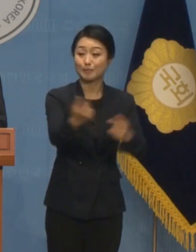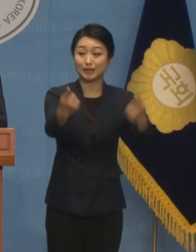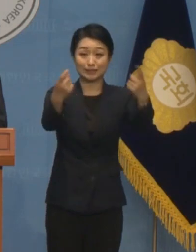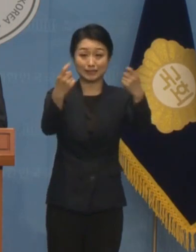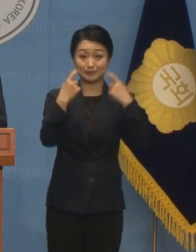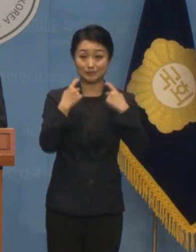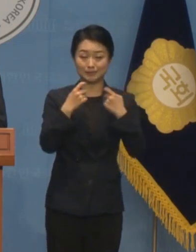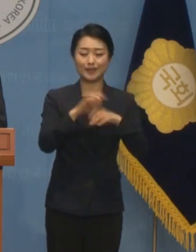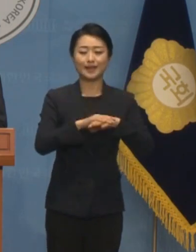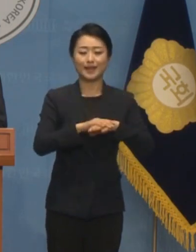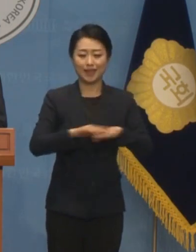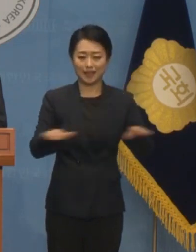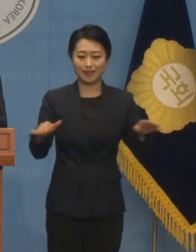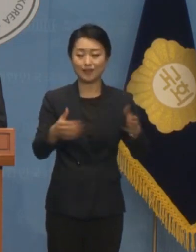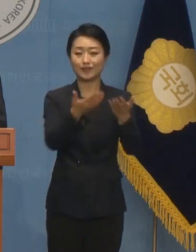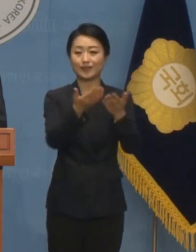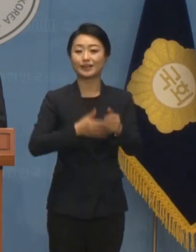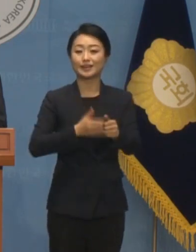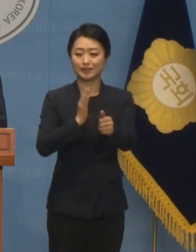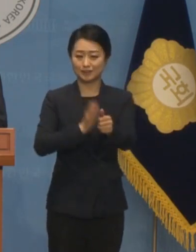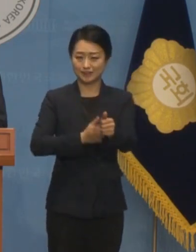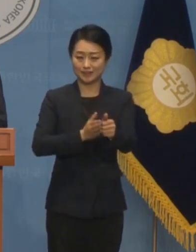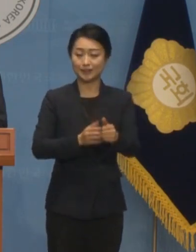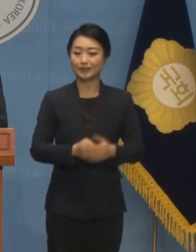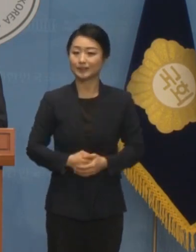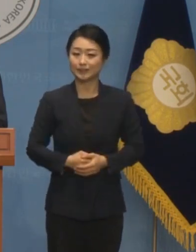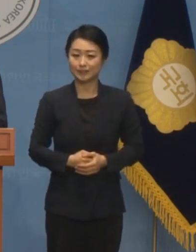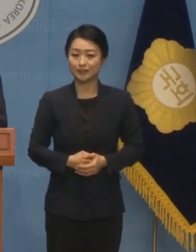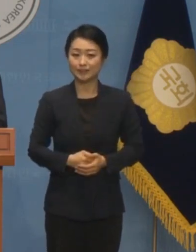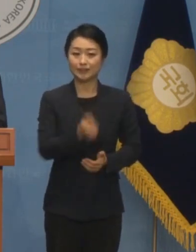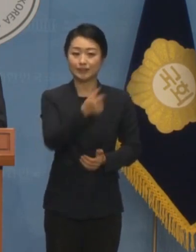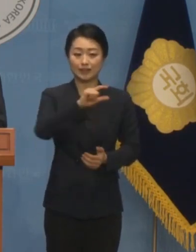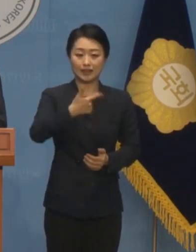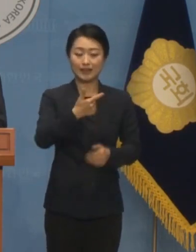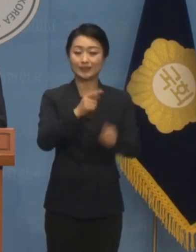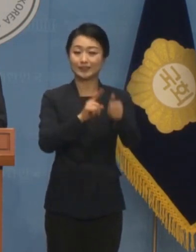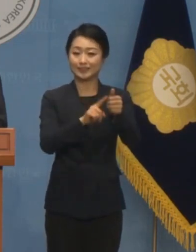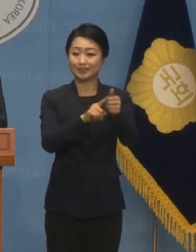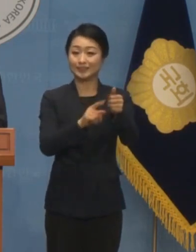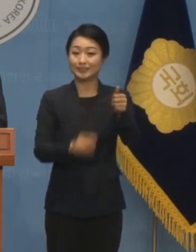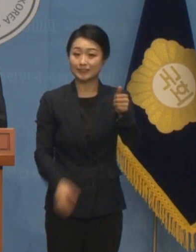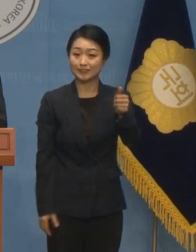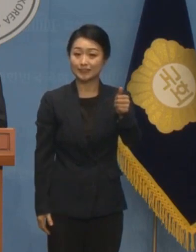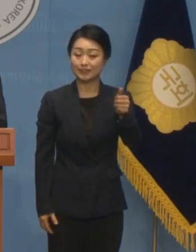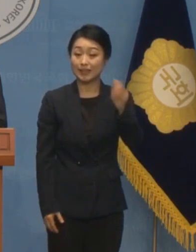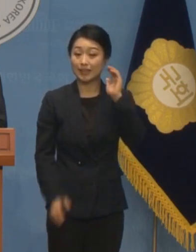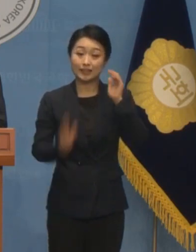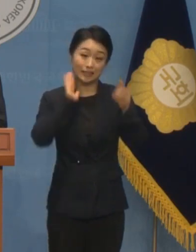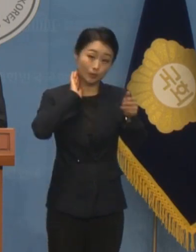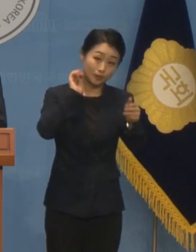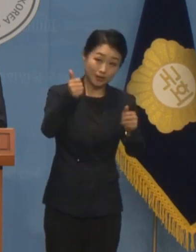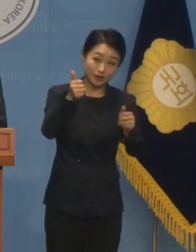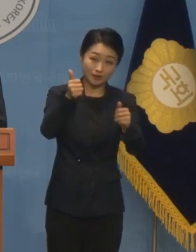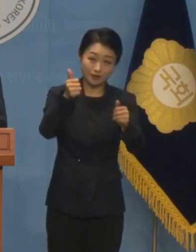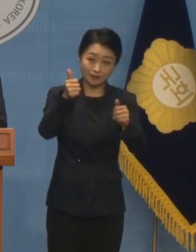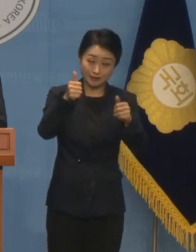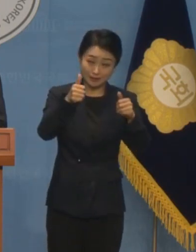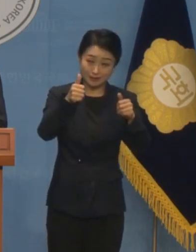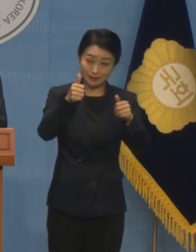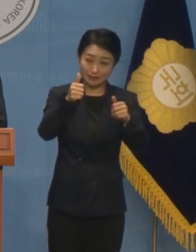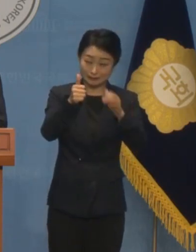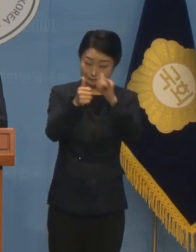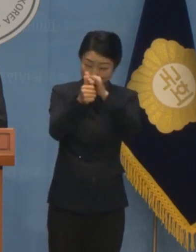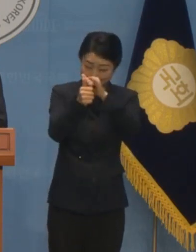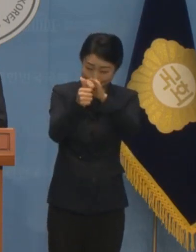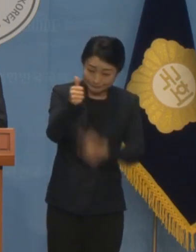의구심을 해소해야 할 것입니다. 한동훈 신임 대표가 대통령에 절대 복종할 당대표가